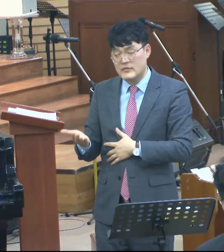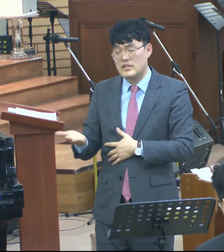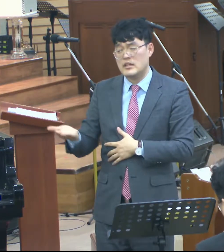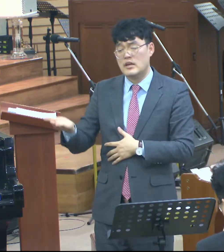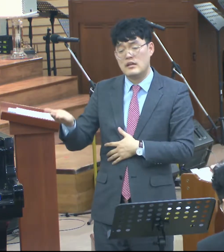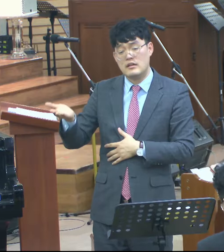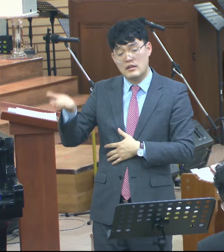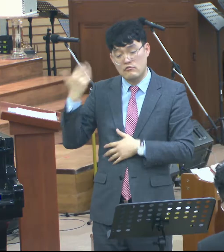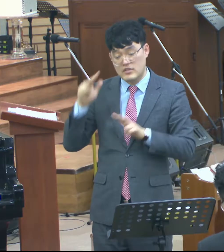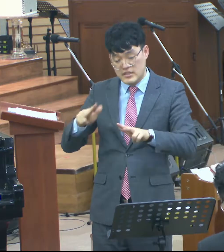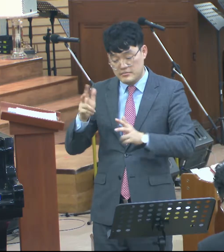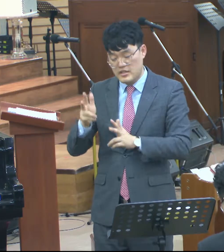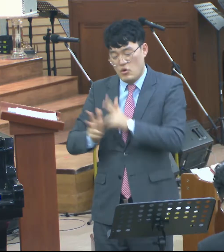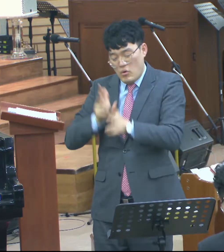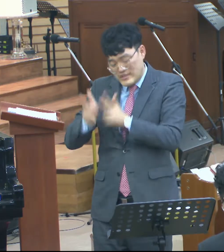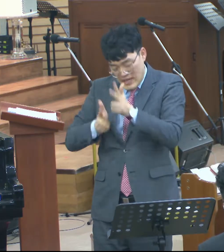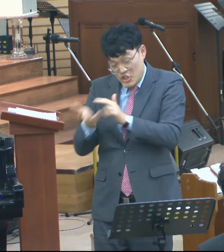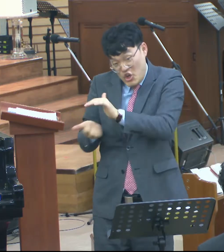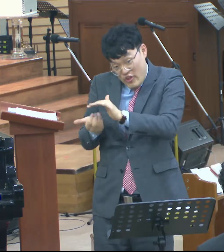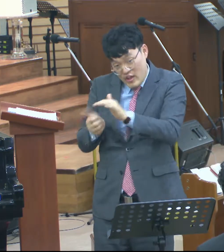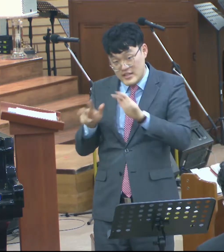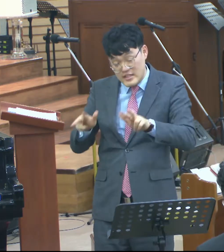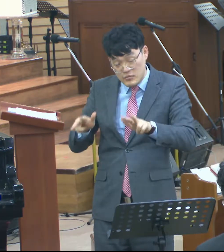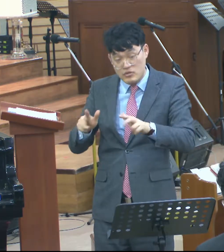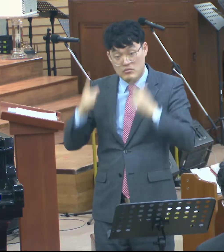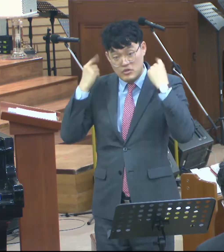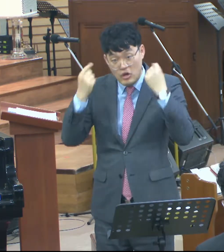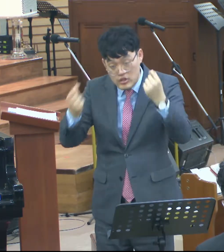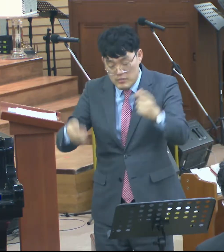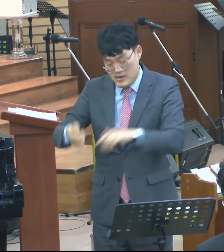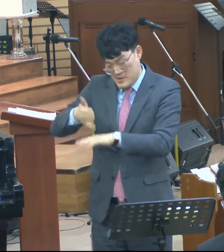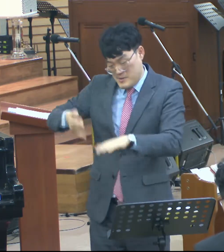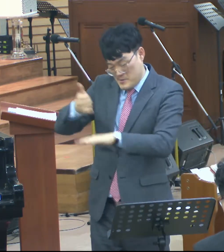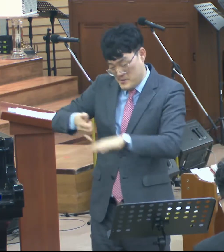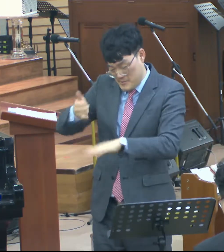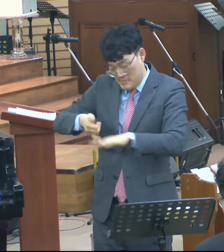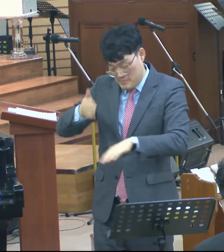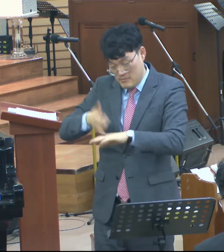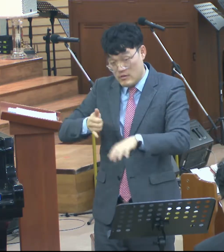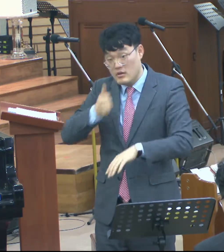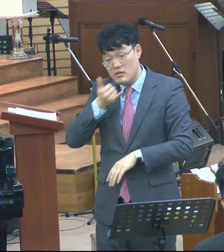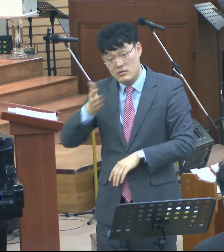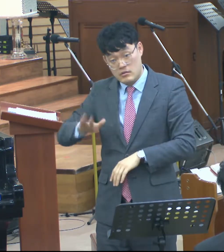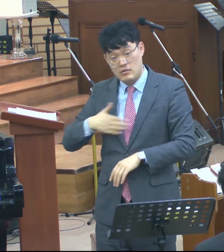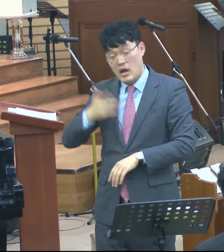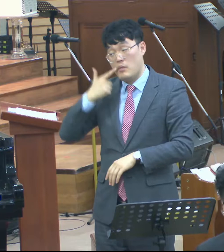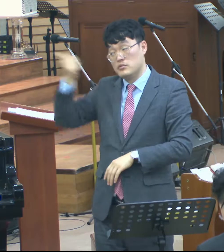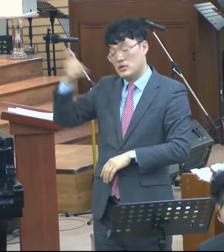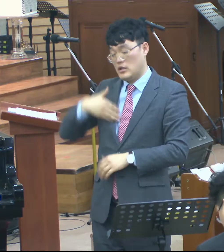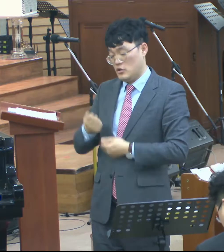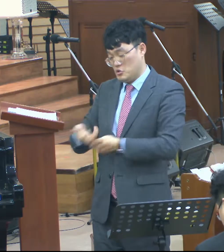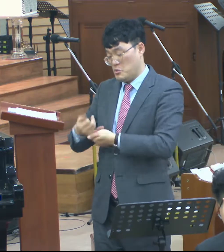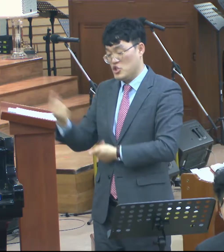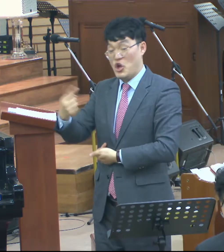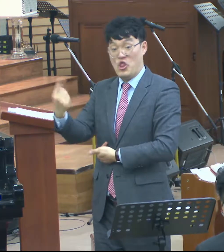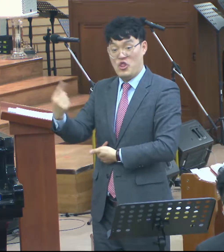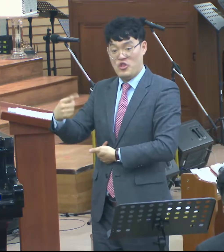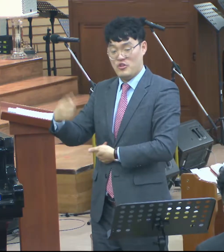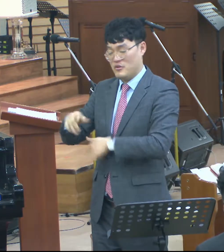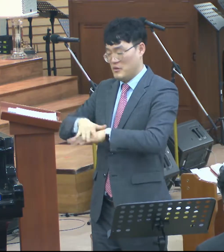생각해 보세요. 아버지가 나한테 1000평을 물려줬어요. 내가 잘 농사를 짓잖아요. 짓다가 우리 자녀들에게 이렇게 주고